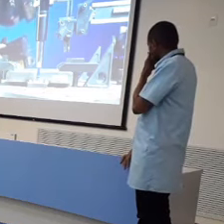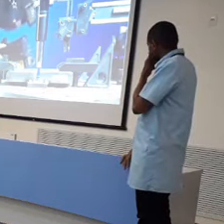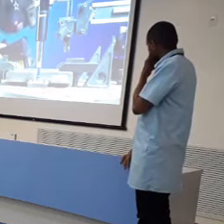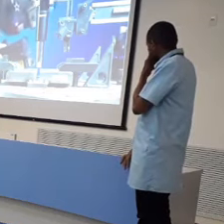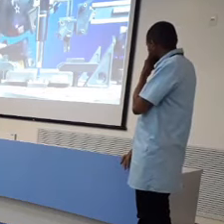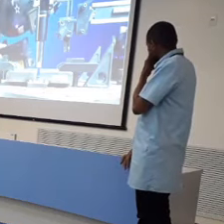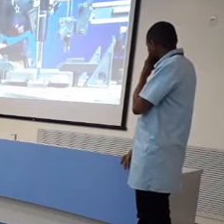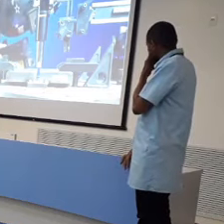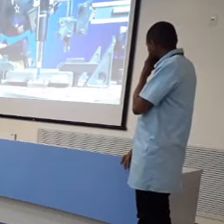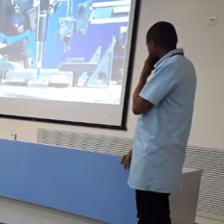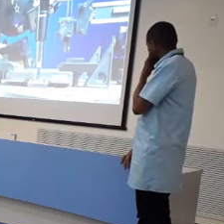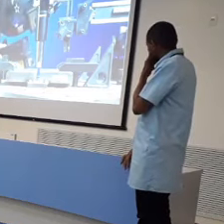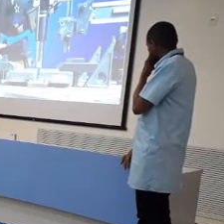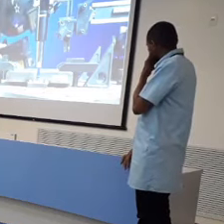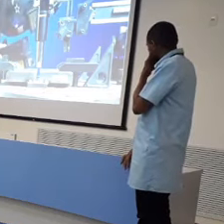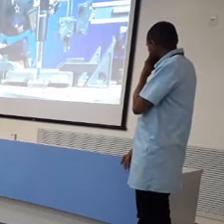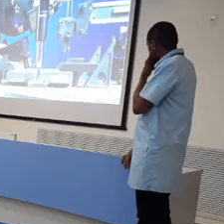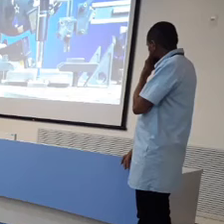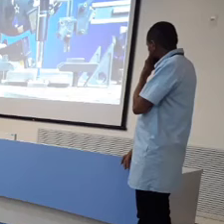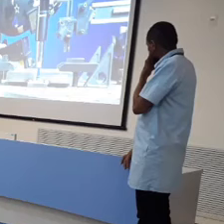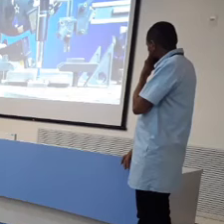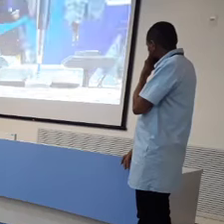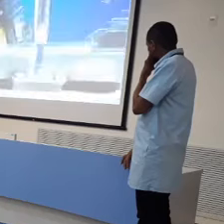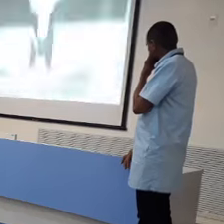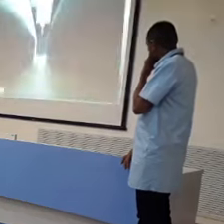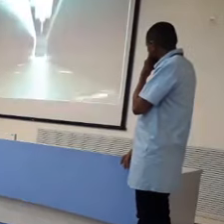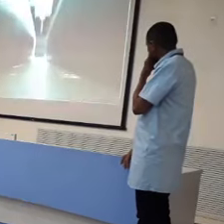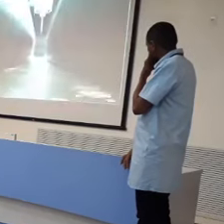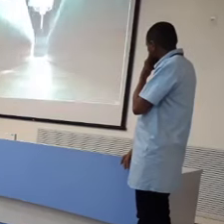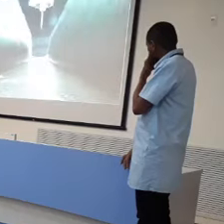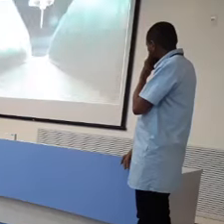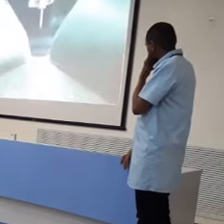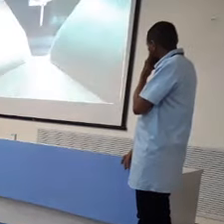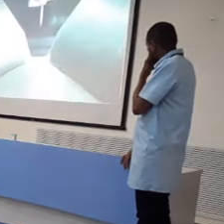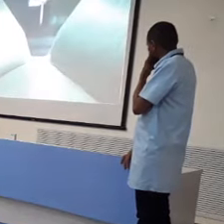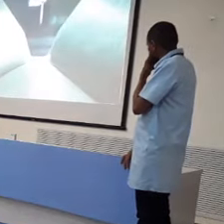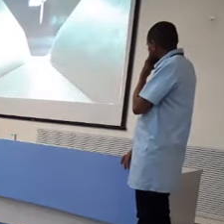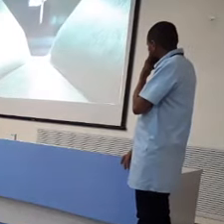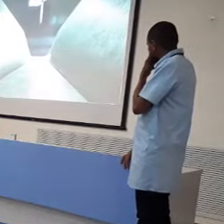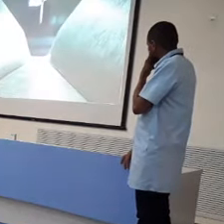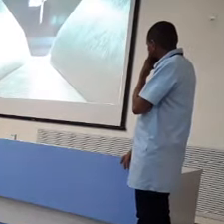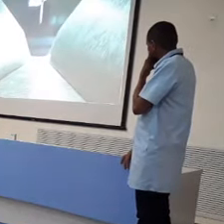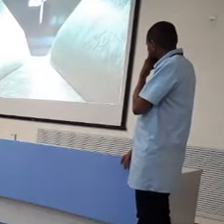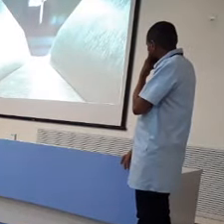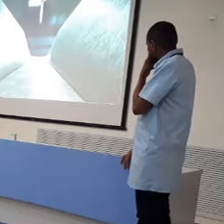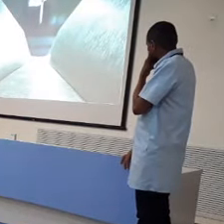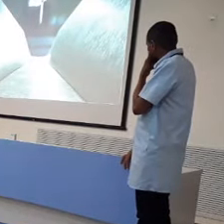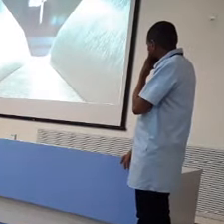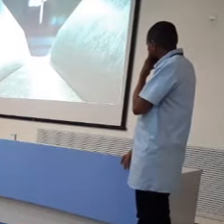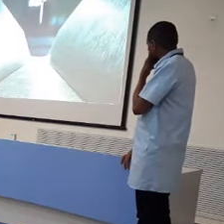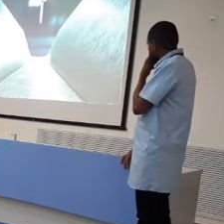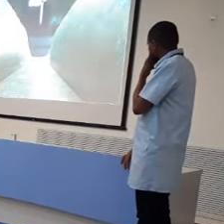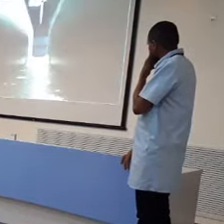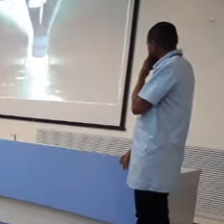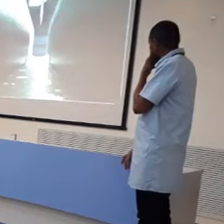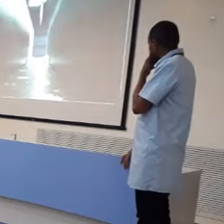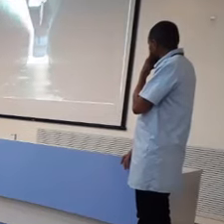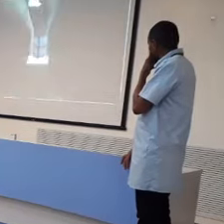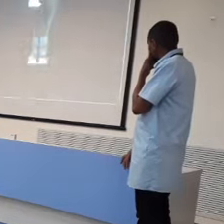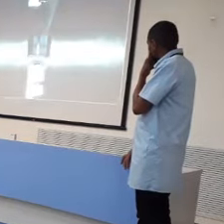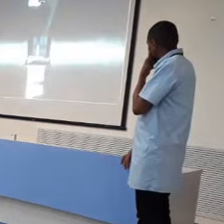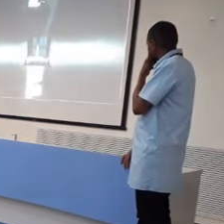Reduce, as a square cut edge is sufficient for most welding applications. By minimizing beveling, weld stress and